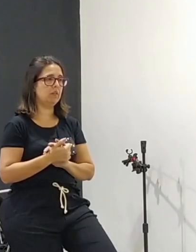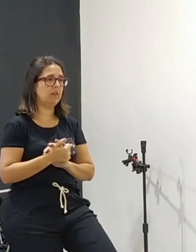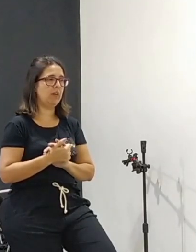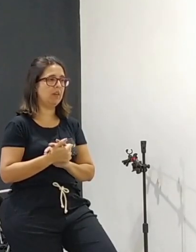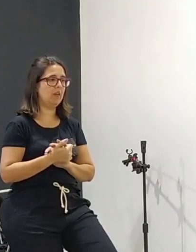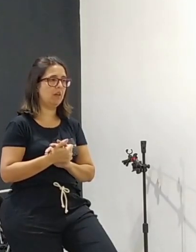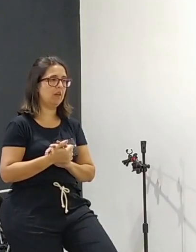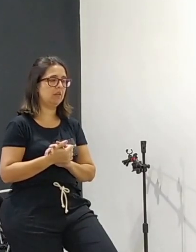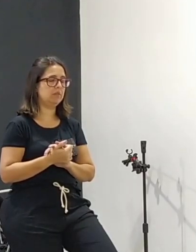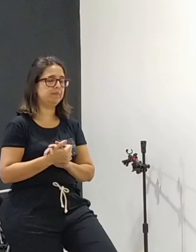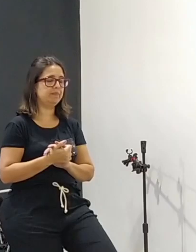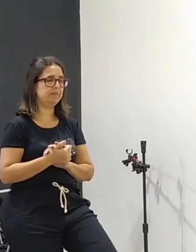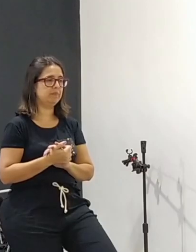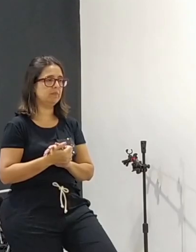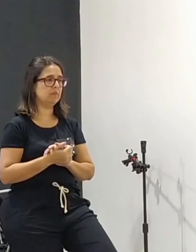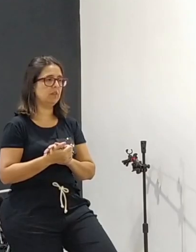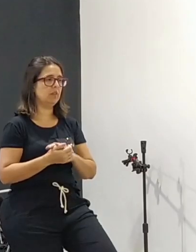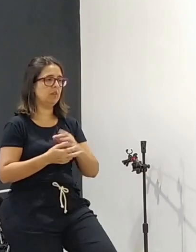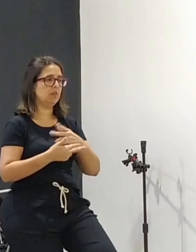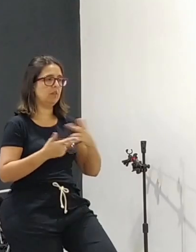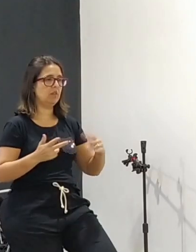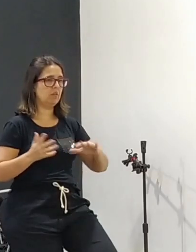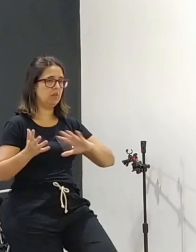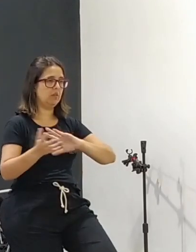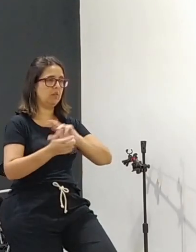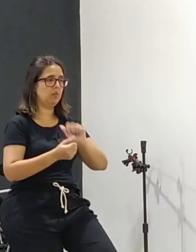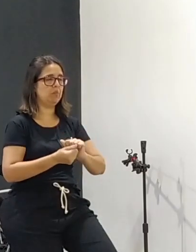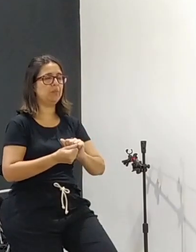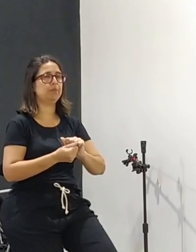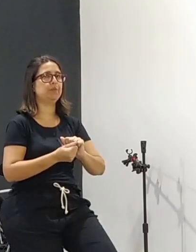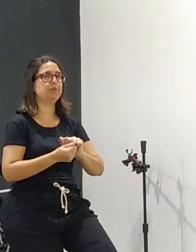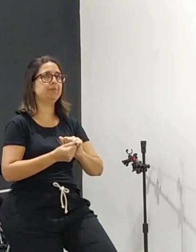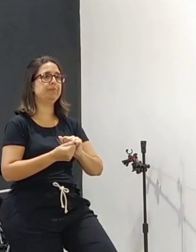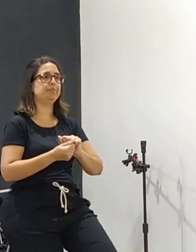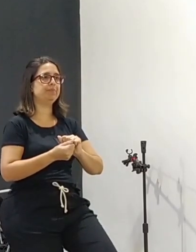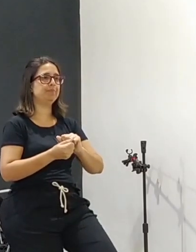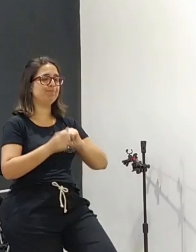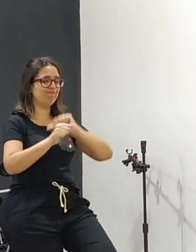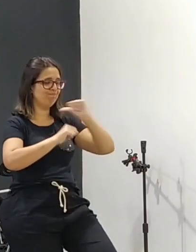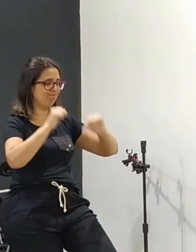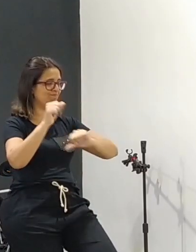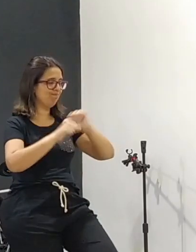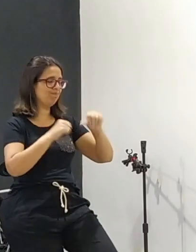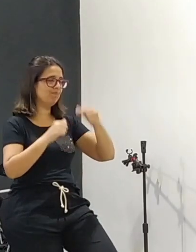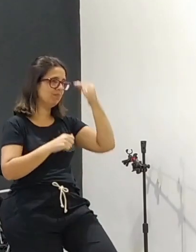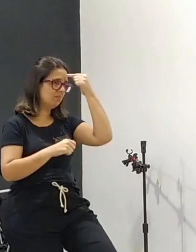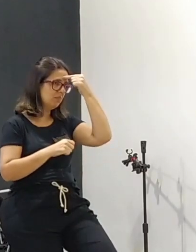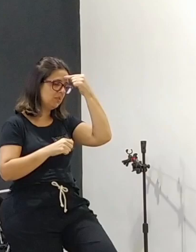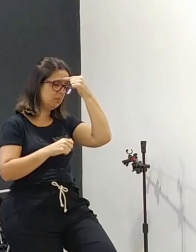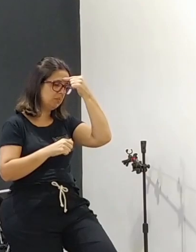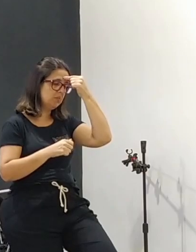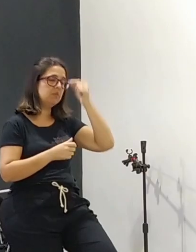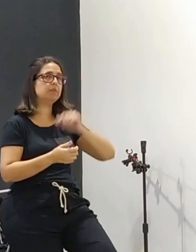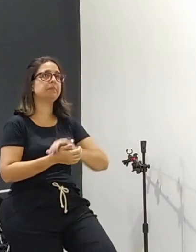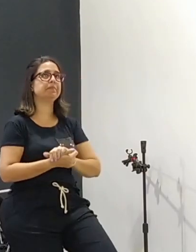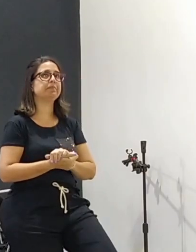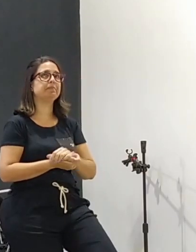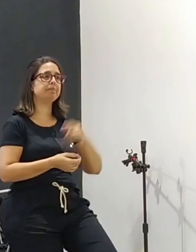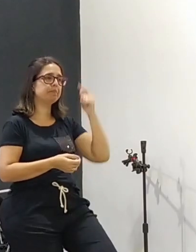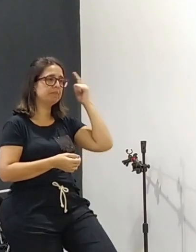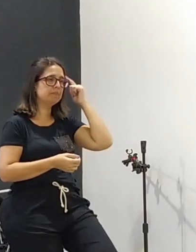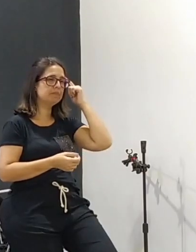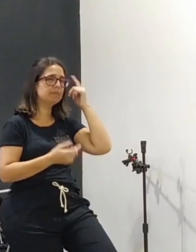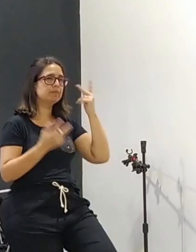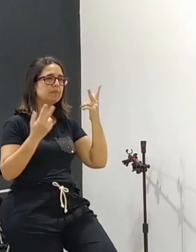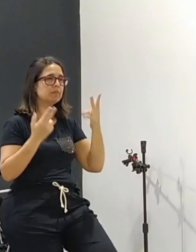É o sistema do mundo tentando nos moldar, tentando mudar a nossa mente, tentando nos fazer pensar